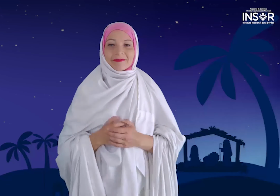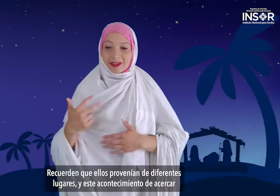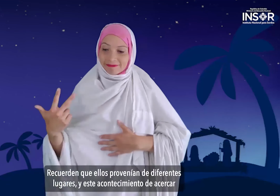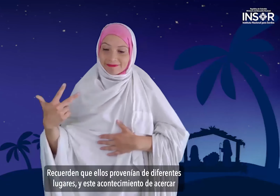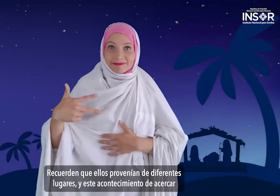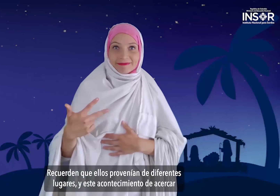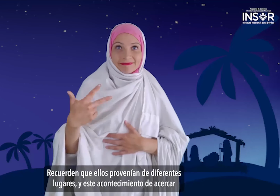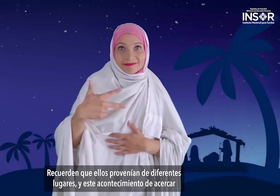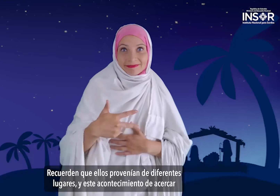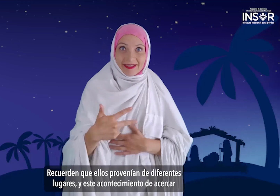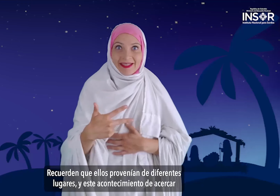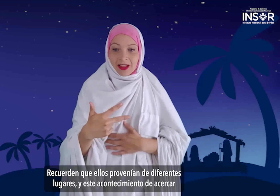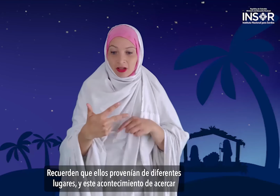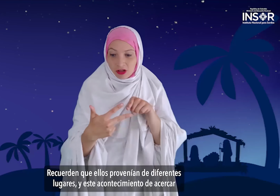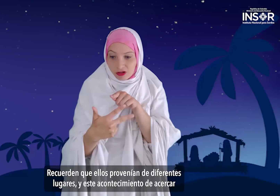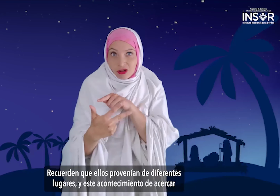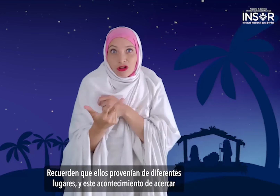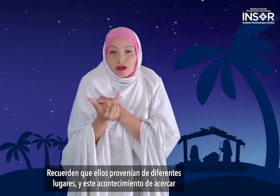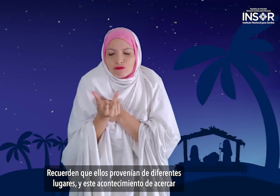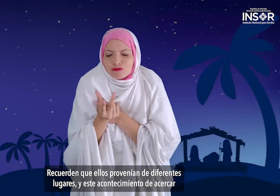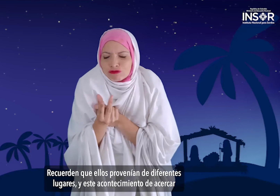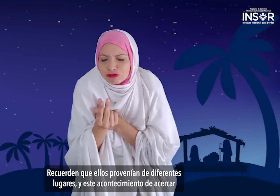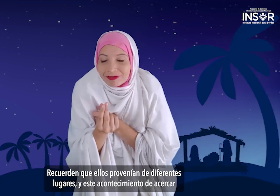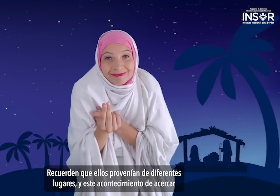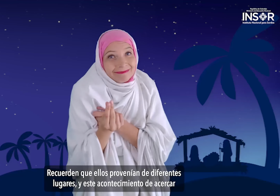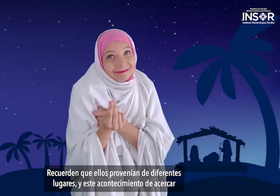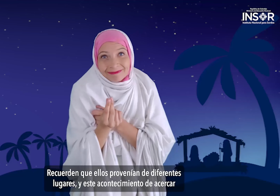Recuerden que ellos provenían de diferentes lugares.